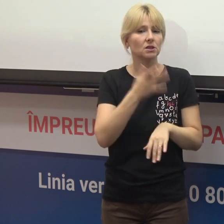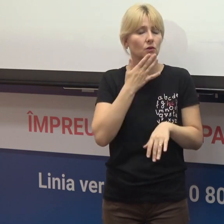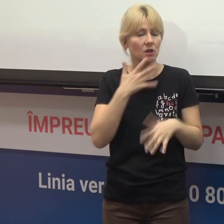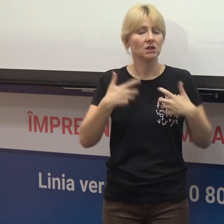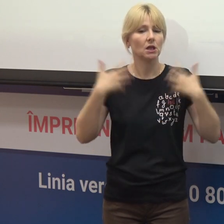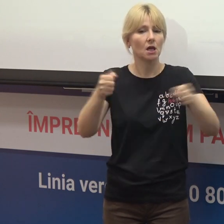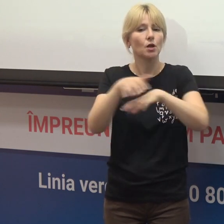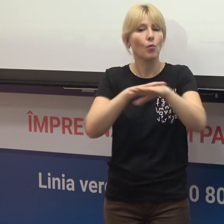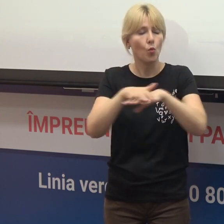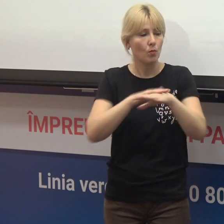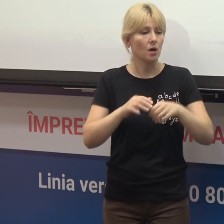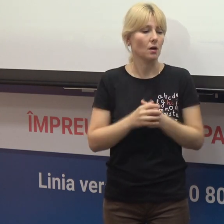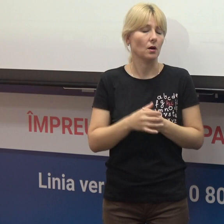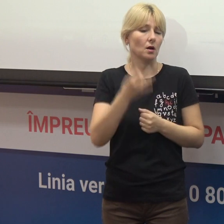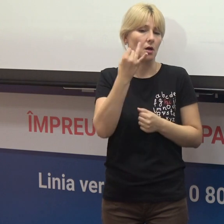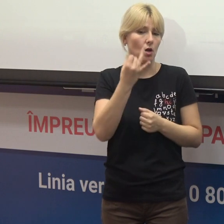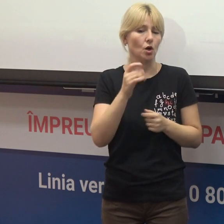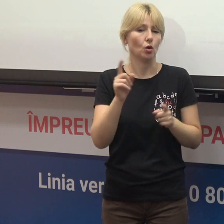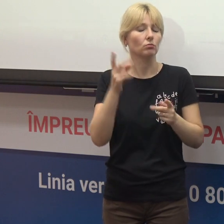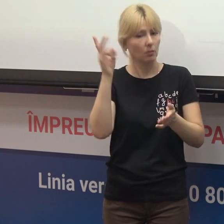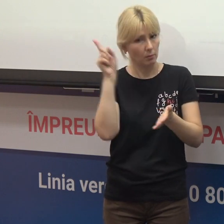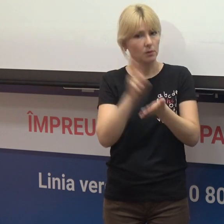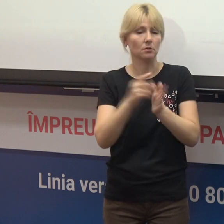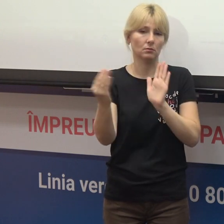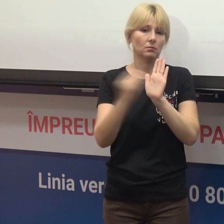Publică, deci și, vă zic, pus în aplicare.